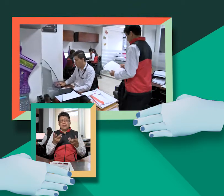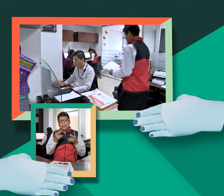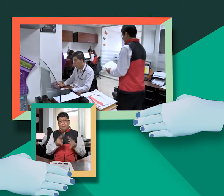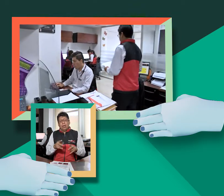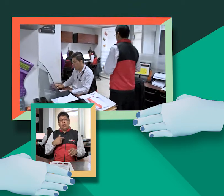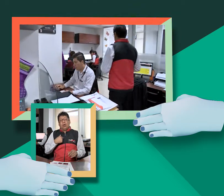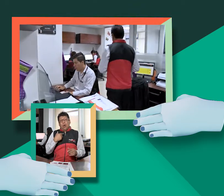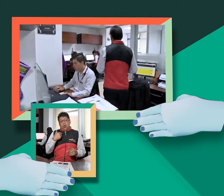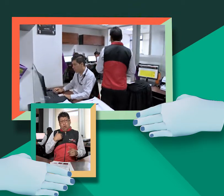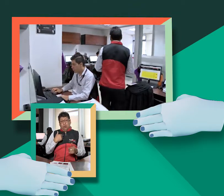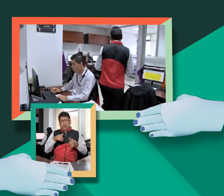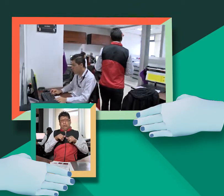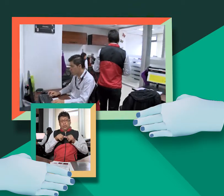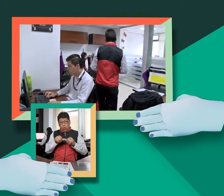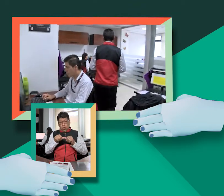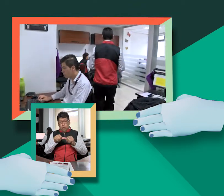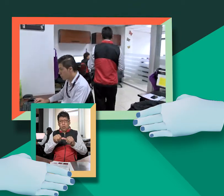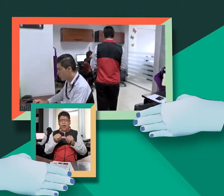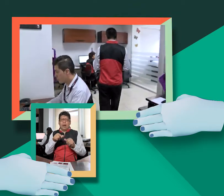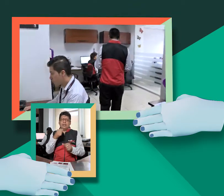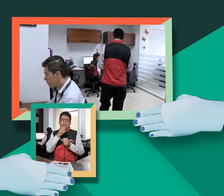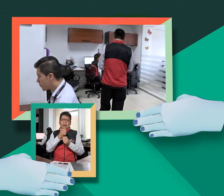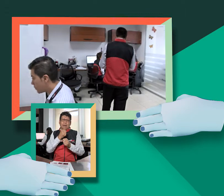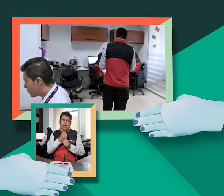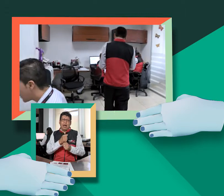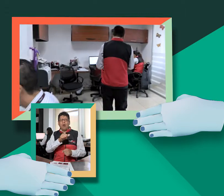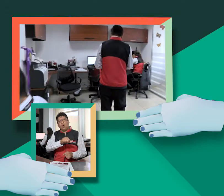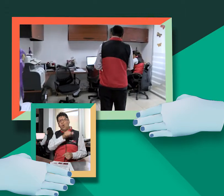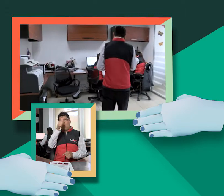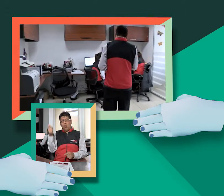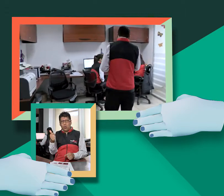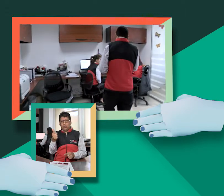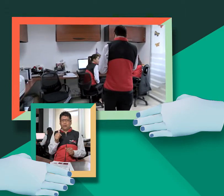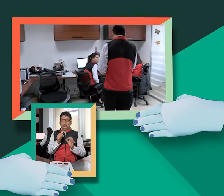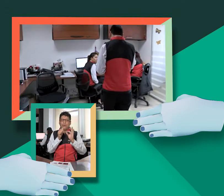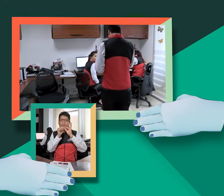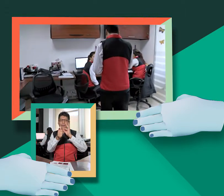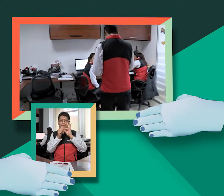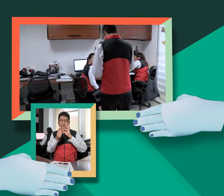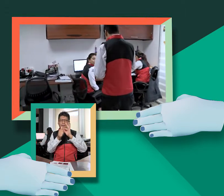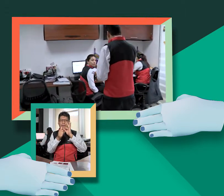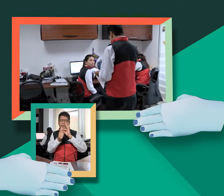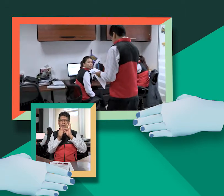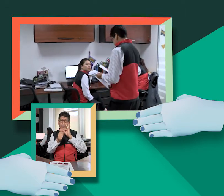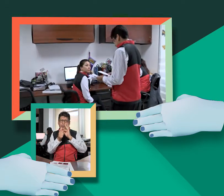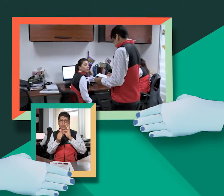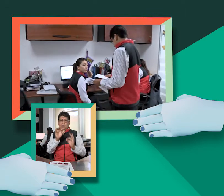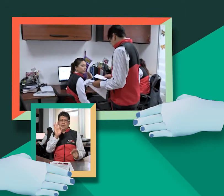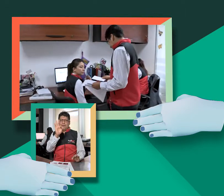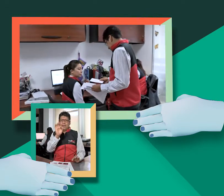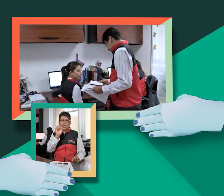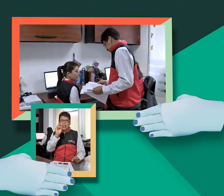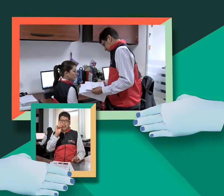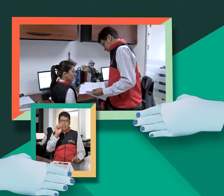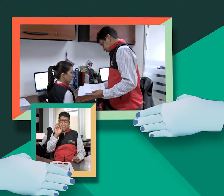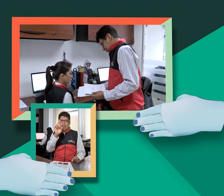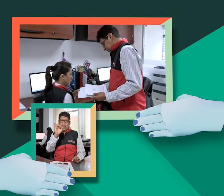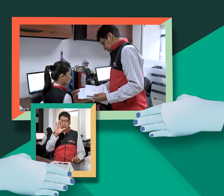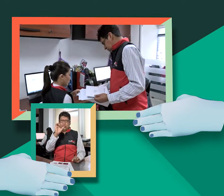ponga segunda meta con un efectivo y sigan adelante en casa también